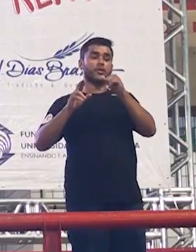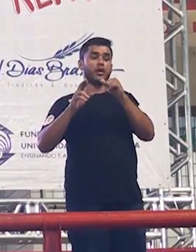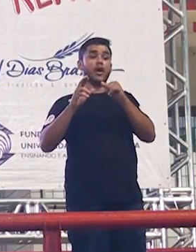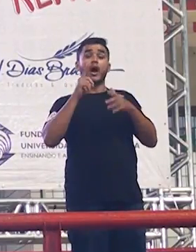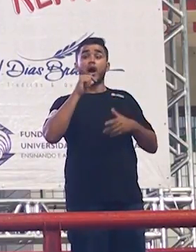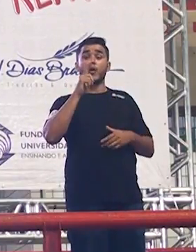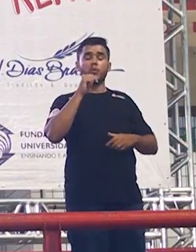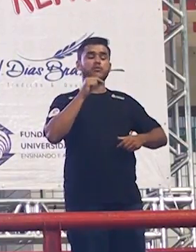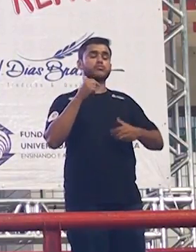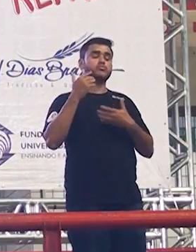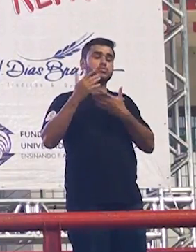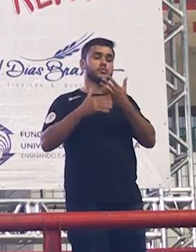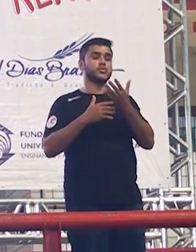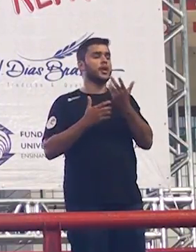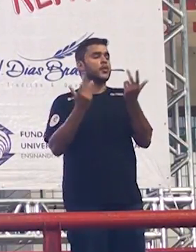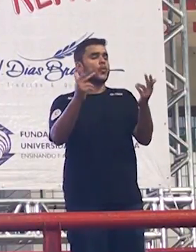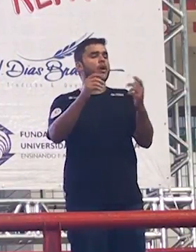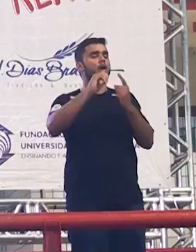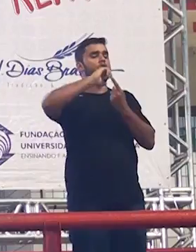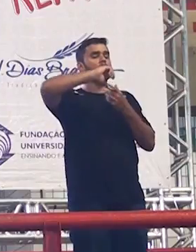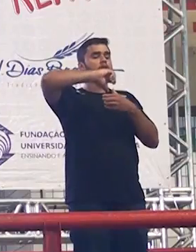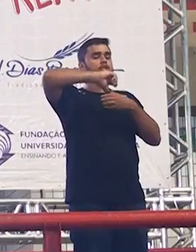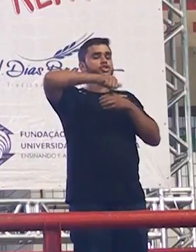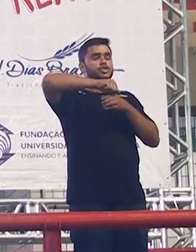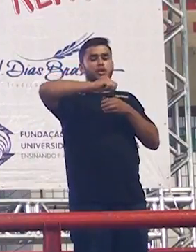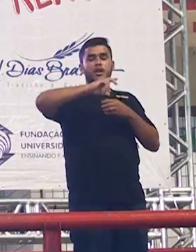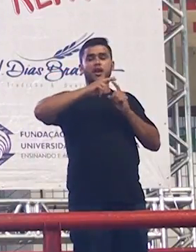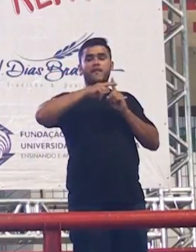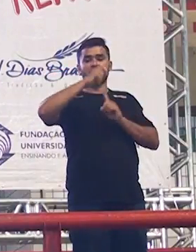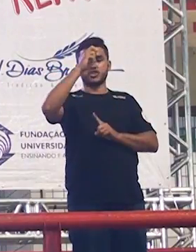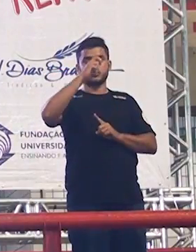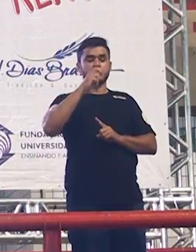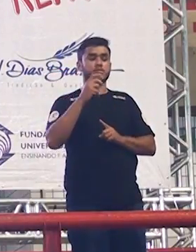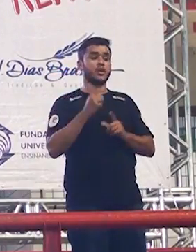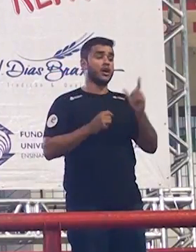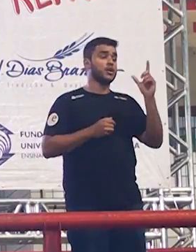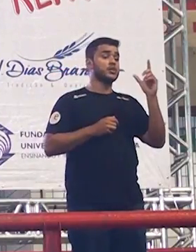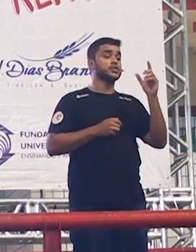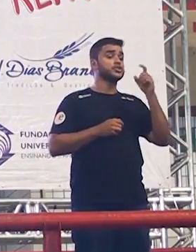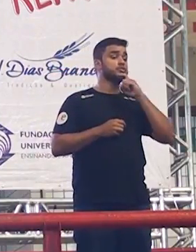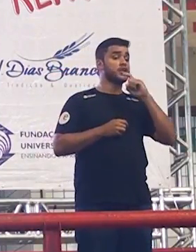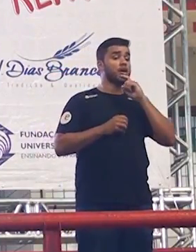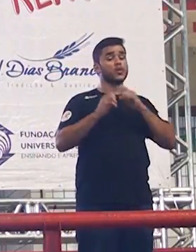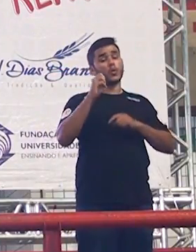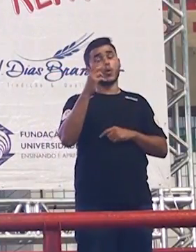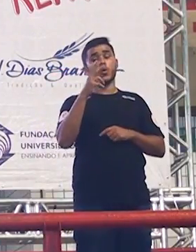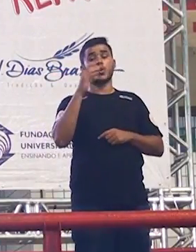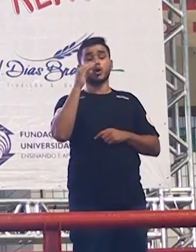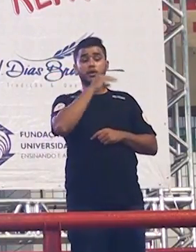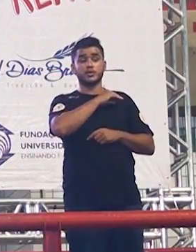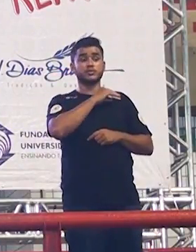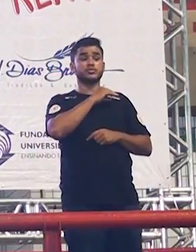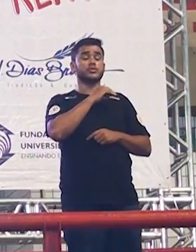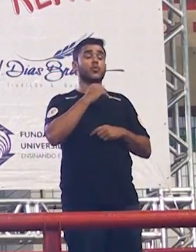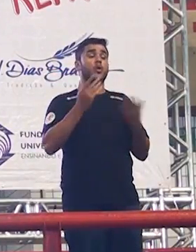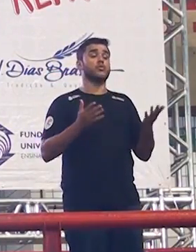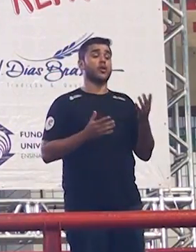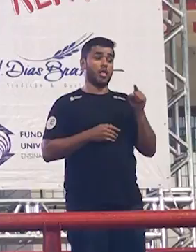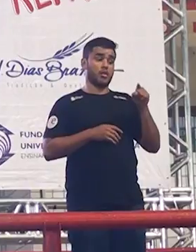escapa. Refrigerante gelado, refrigerante quente. Onde é que você tem mais gás dissolvido? É no